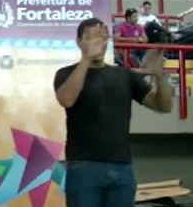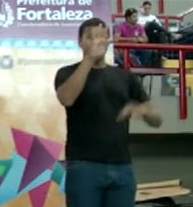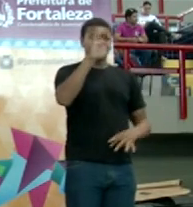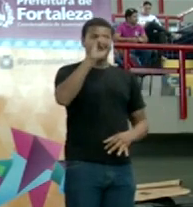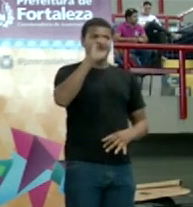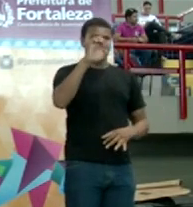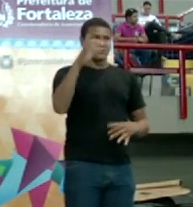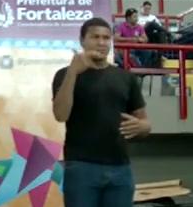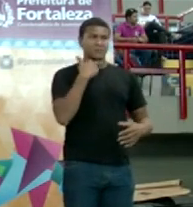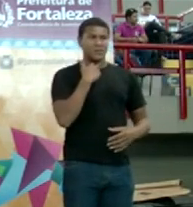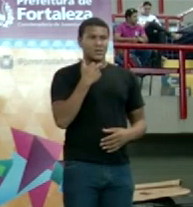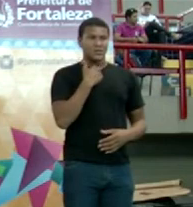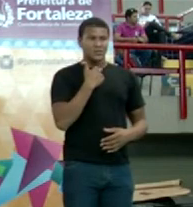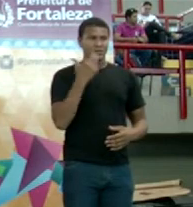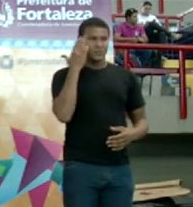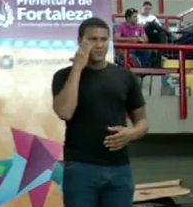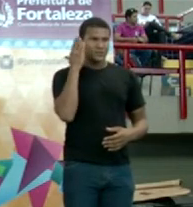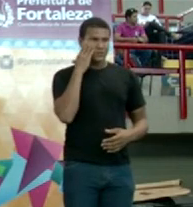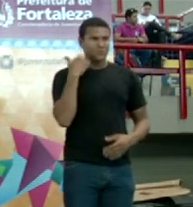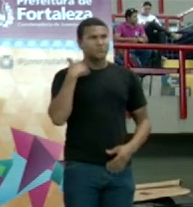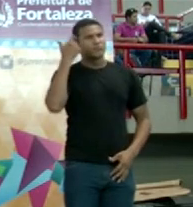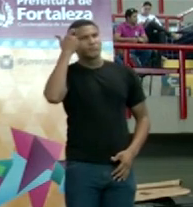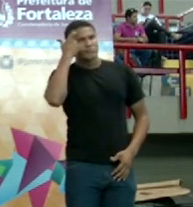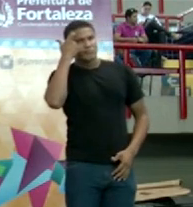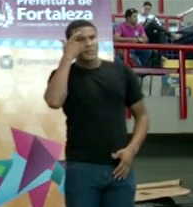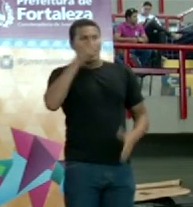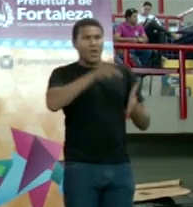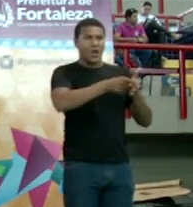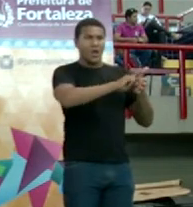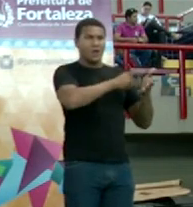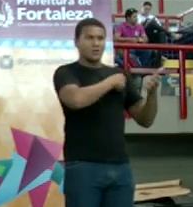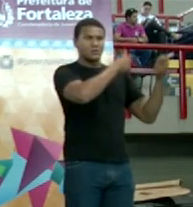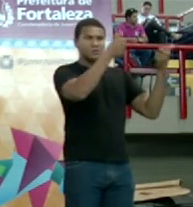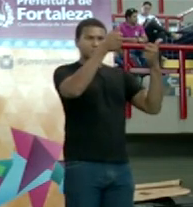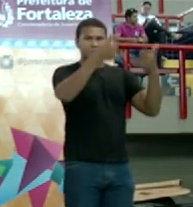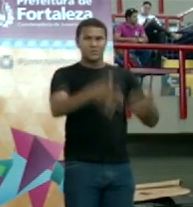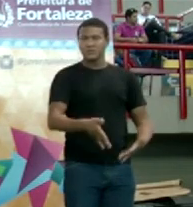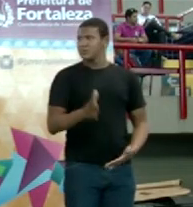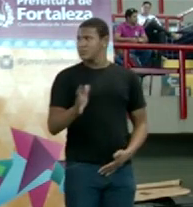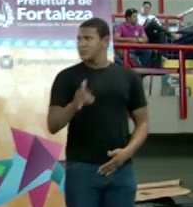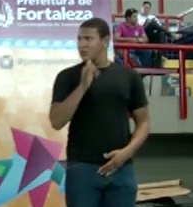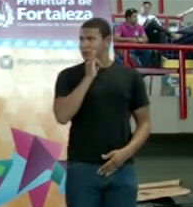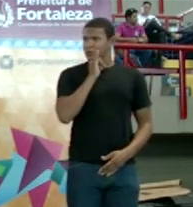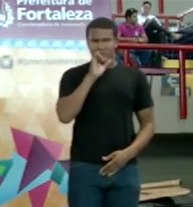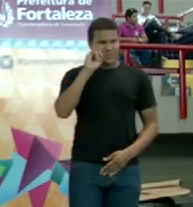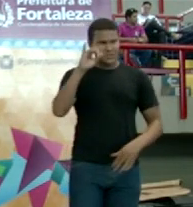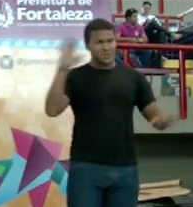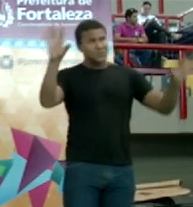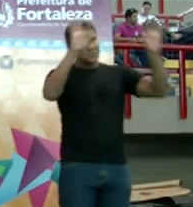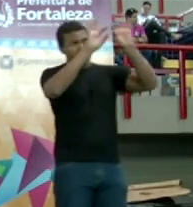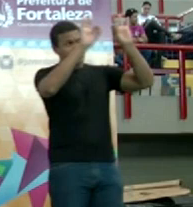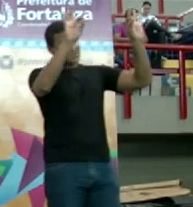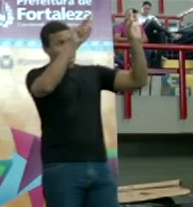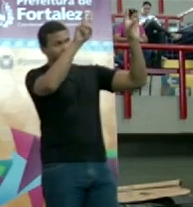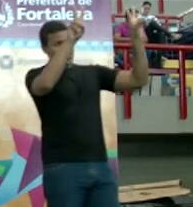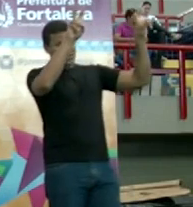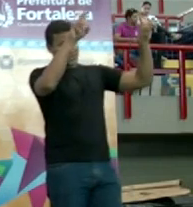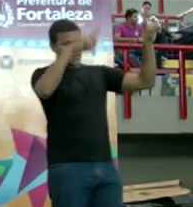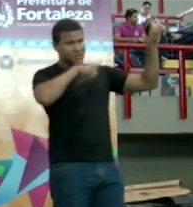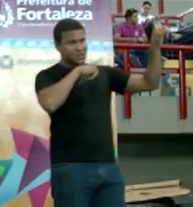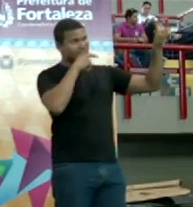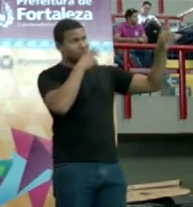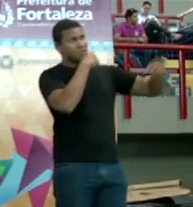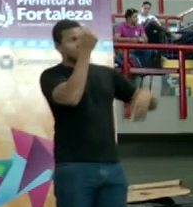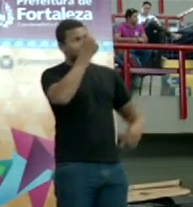que já foi passada anteriormente. Quando o comando da redação disser, explicitando, defendendo